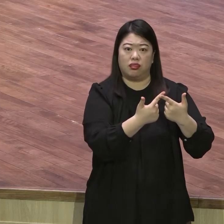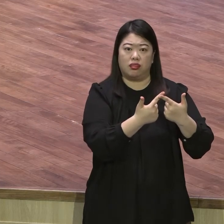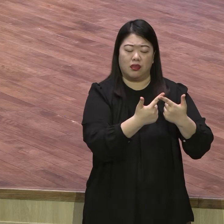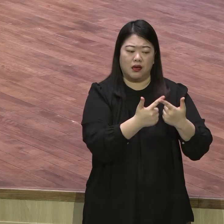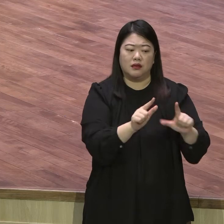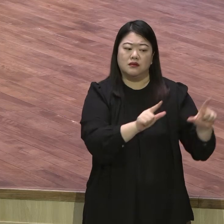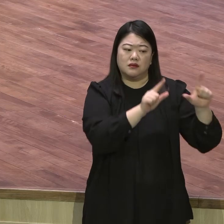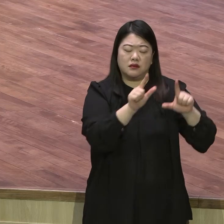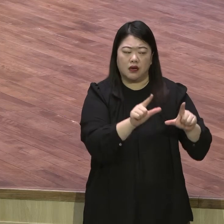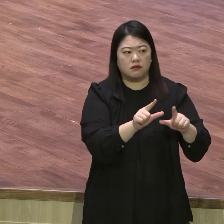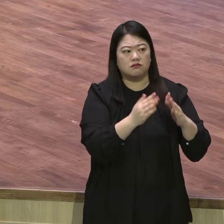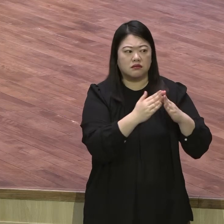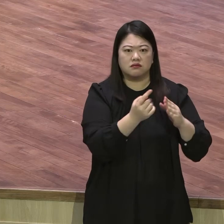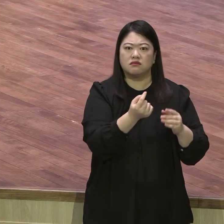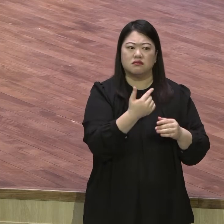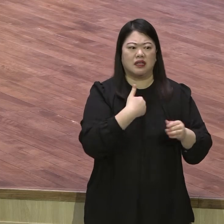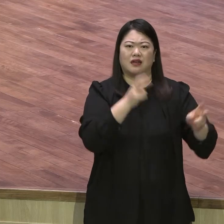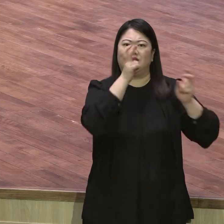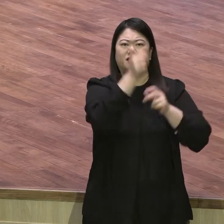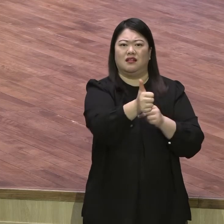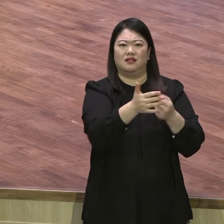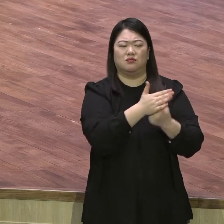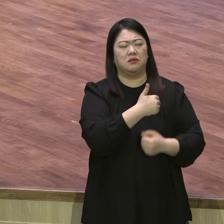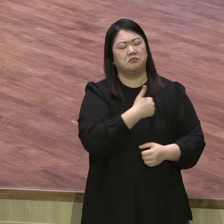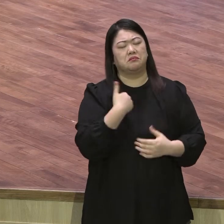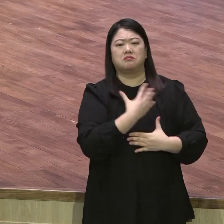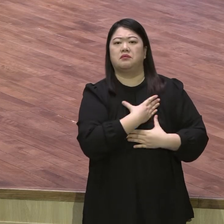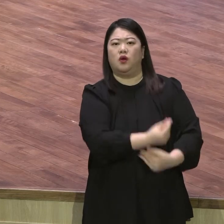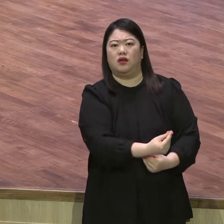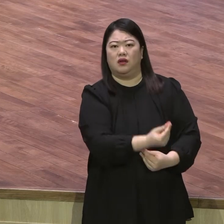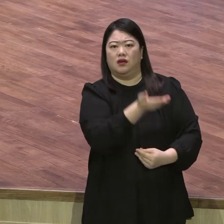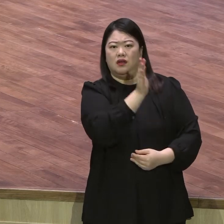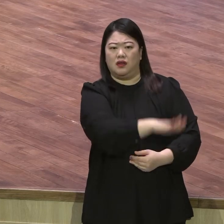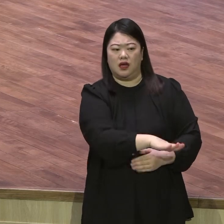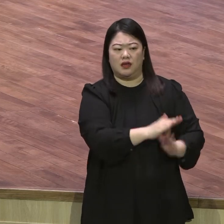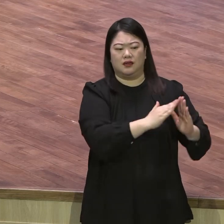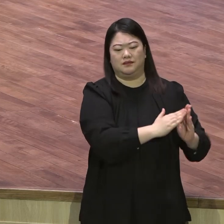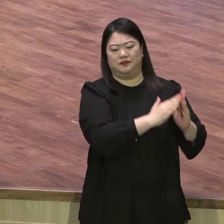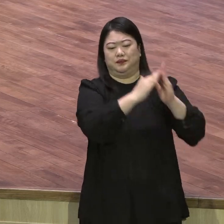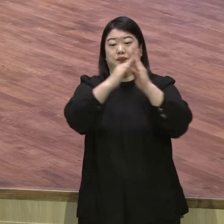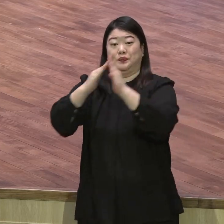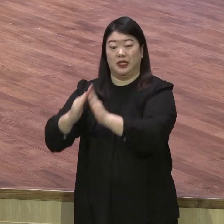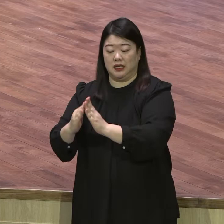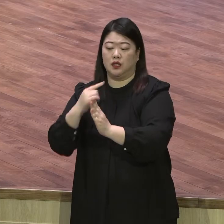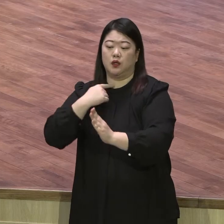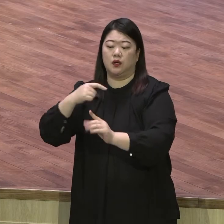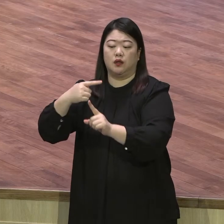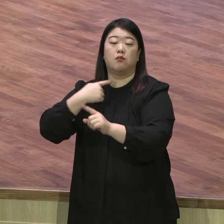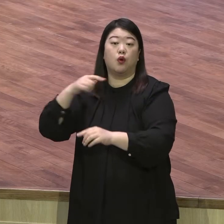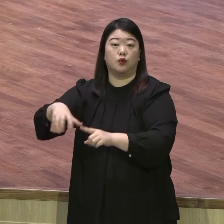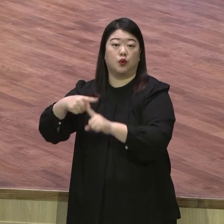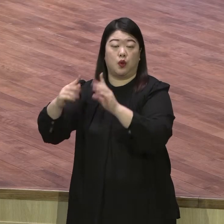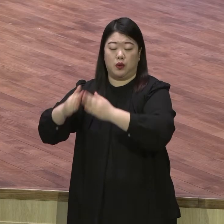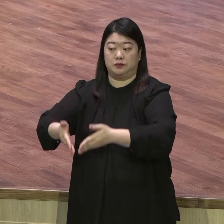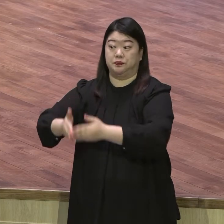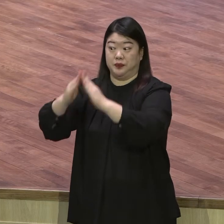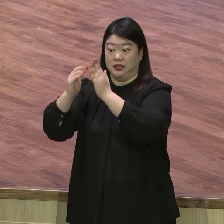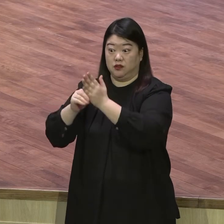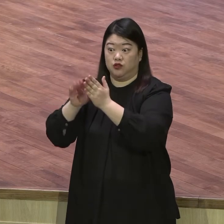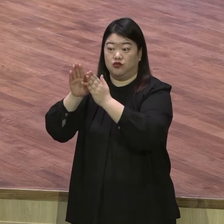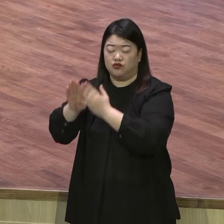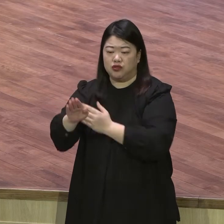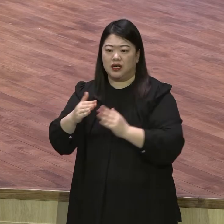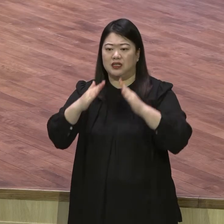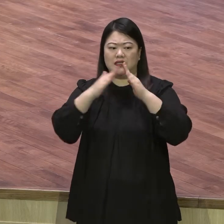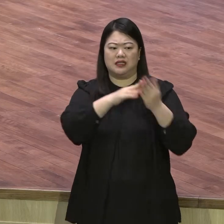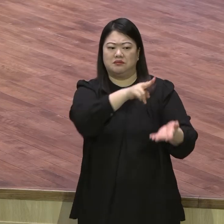티코 타고 다녔습니다. 편안했습니다. 단 한 번도 비교하거나 단 한 번도 후회하거나 단 한 번도 불평한 적이 없어요.